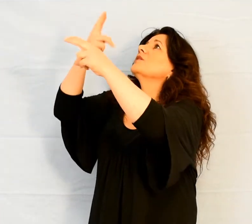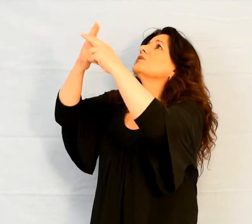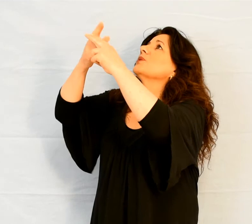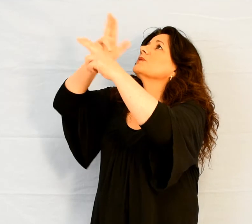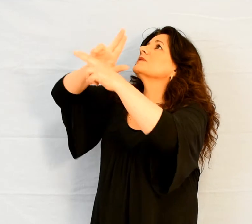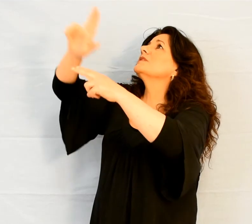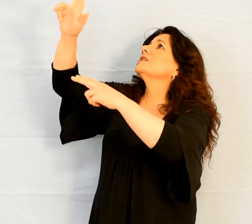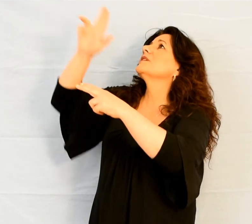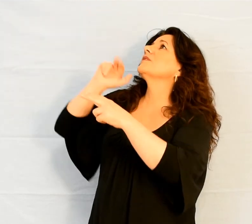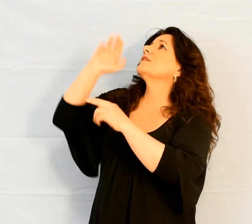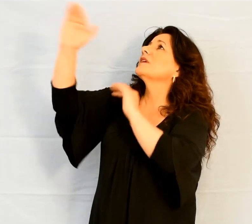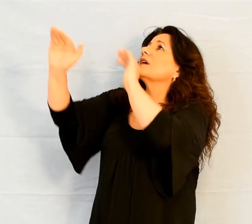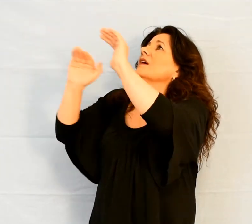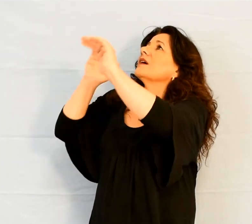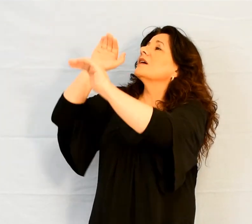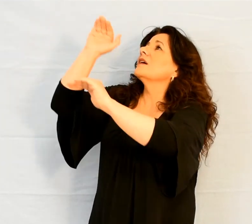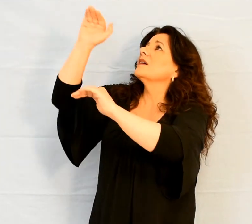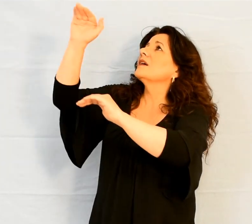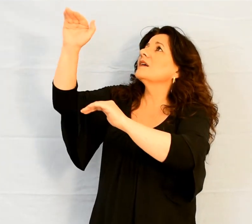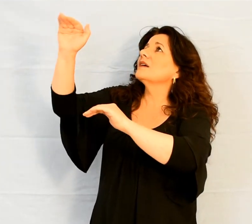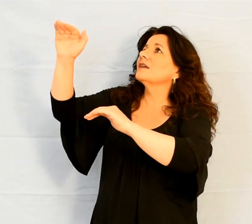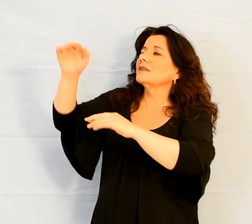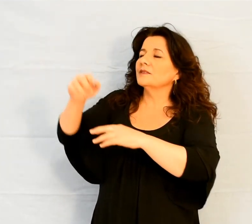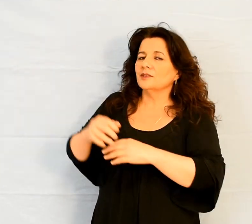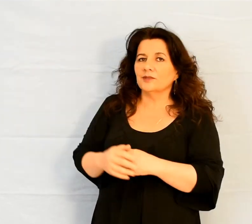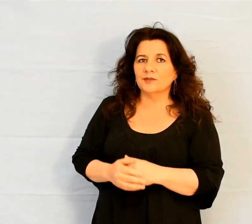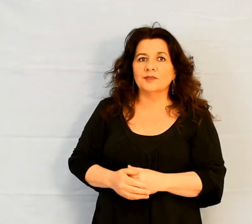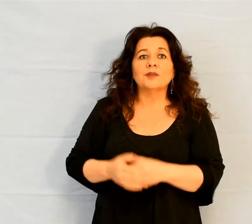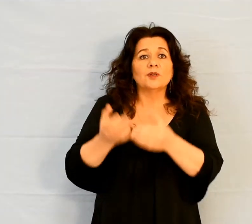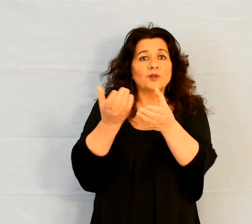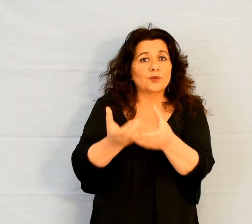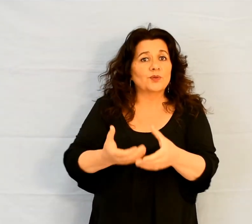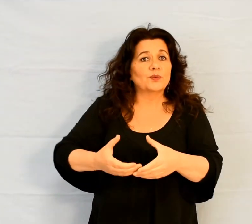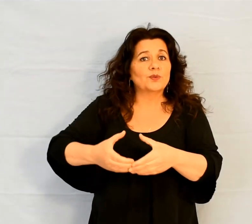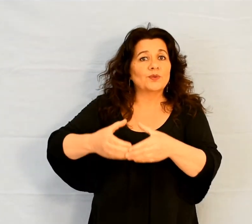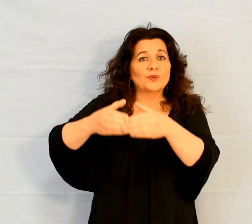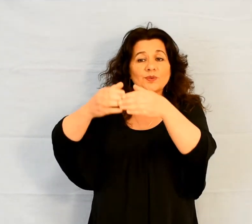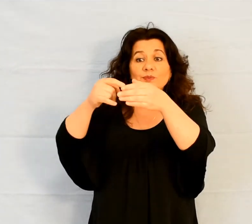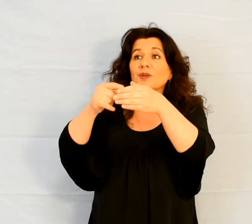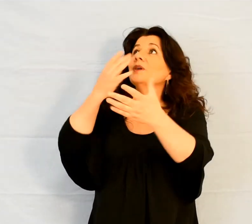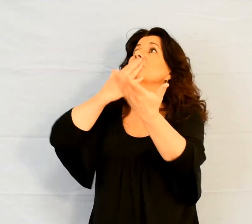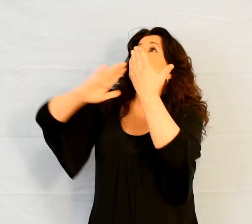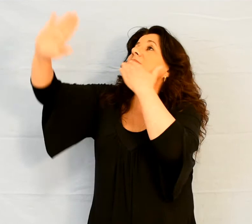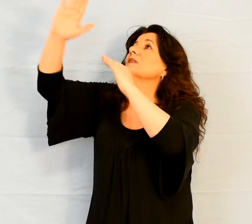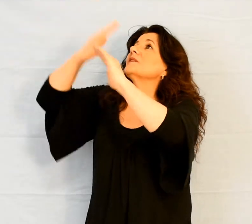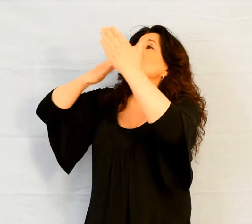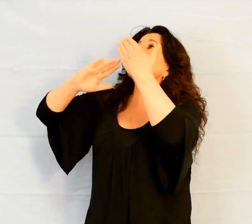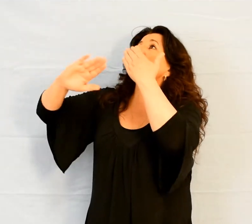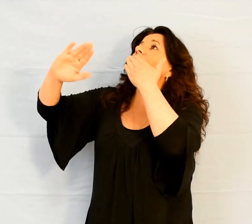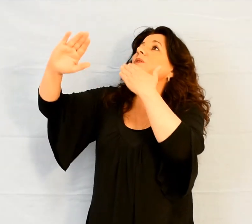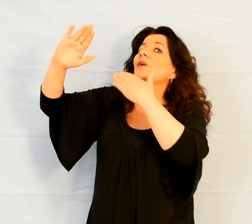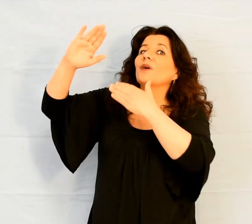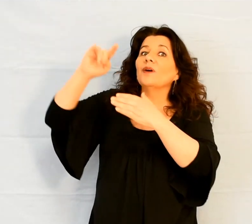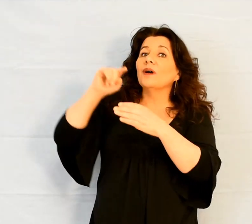nom du Seigneur. La coupe de bénédiction